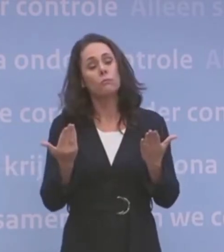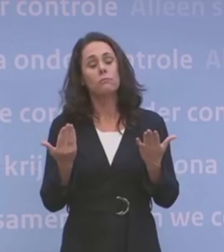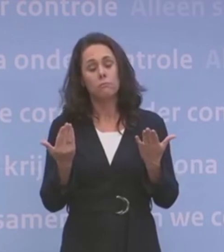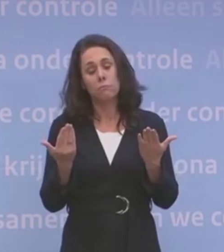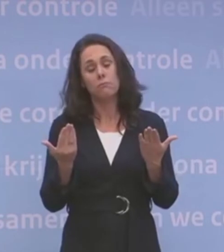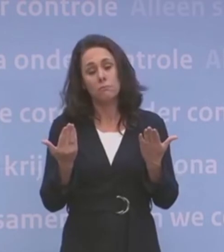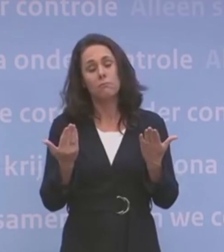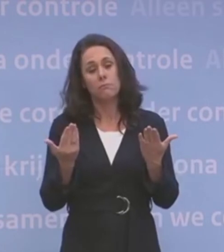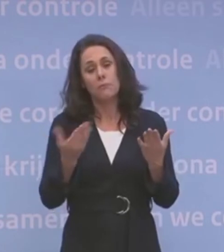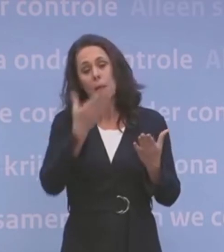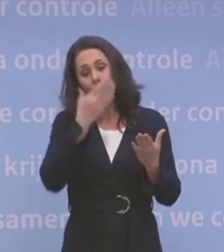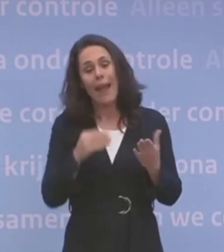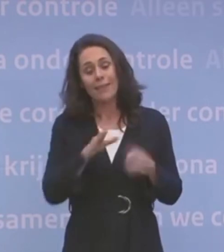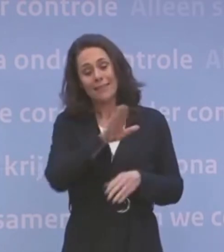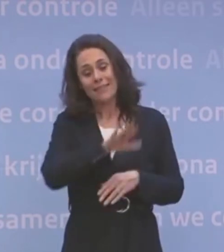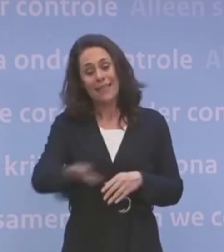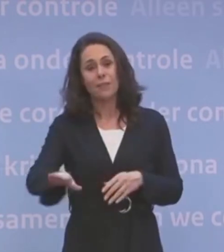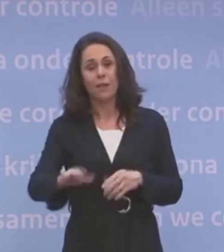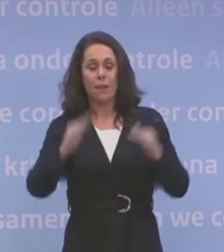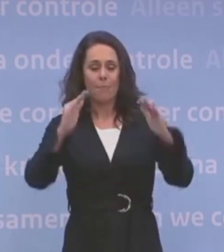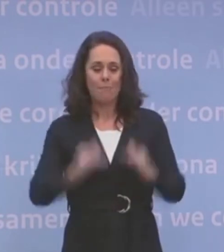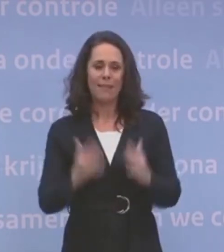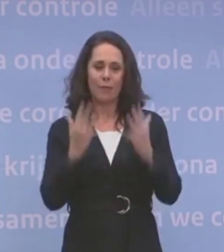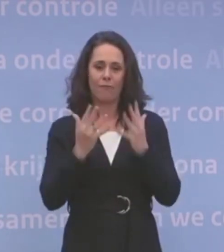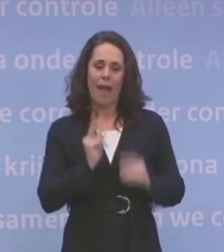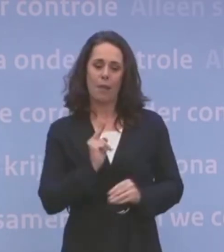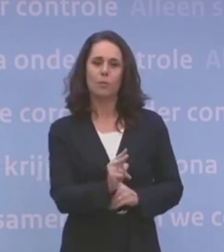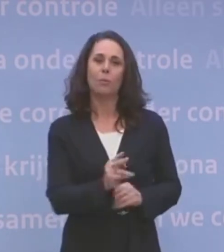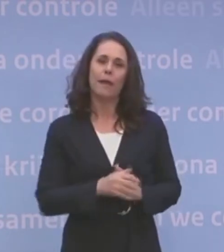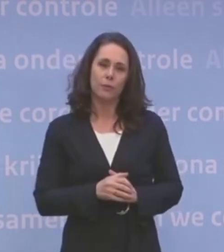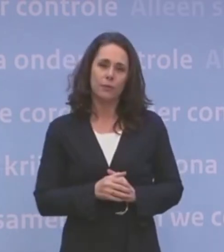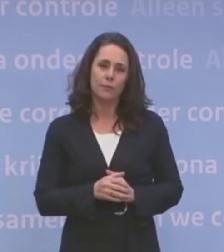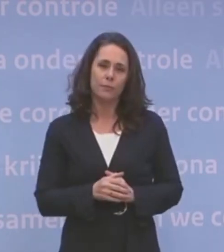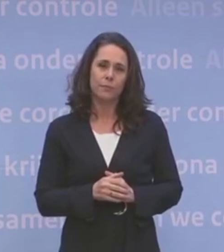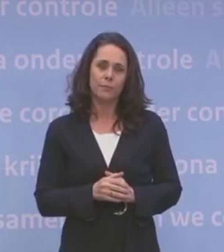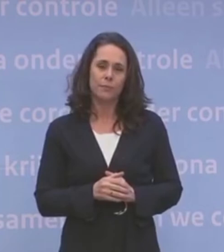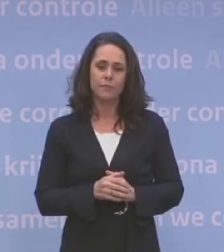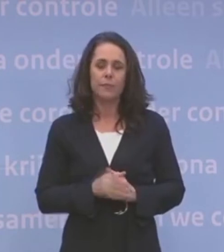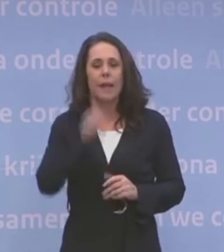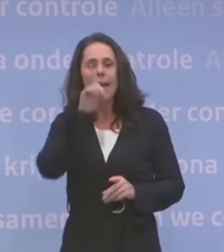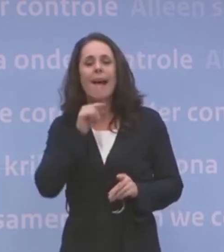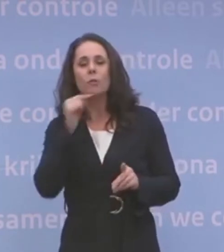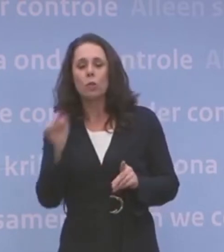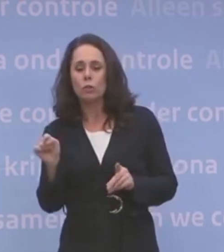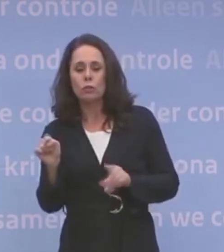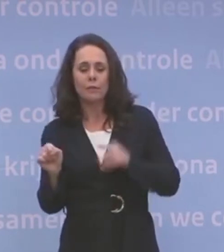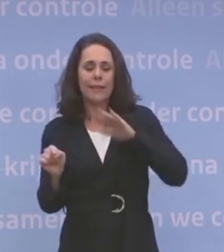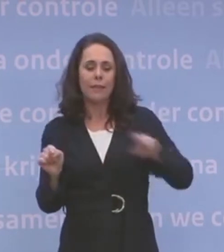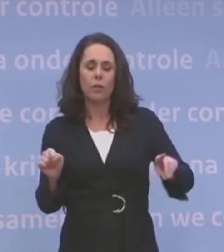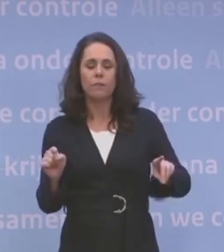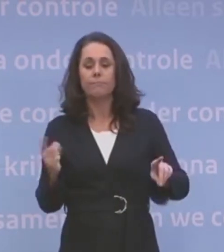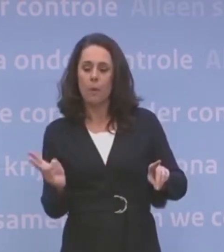richting wijst, namelijk dat kinderen minder vaak getroffen zijn, dat kinderen het eerder van de ouders oplopen dan het